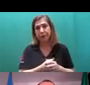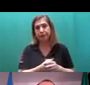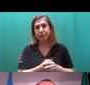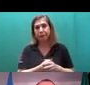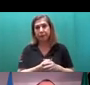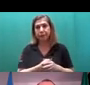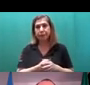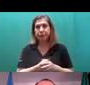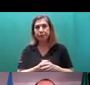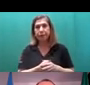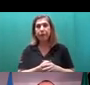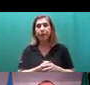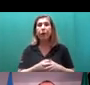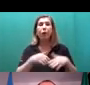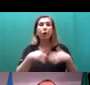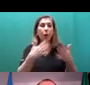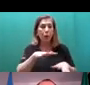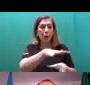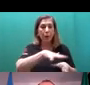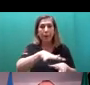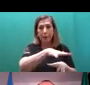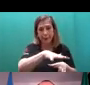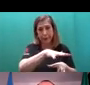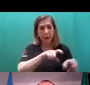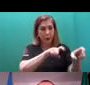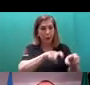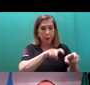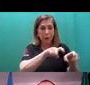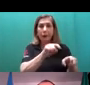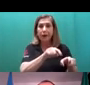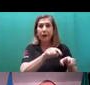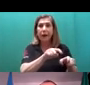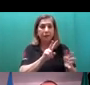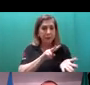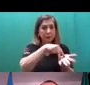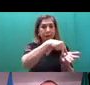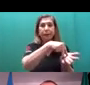a ferramenta, o meio, o consumo local é o meio para a estabilidade entre